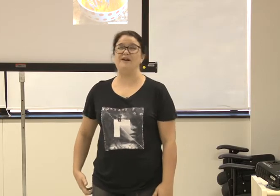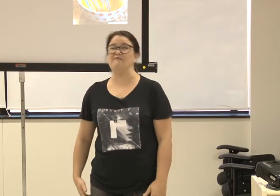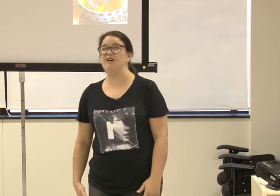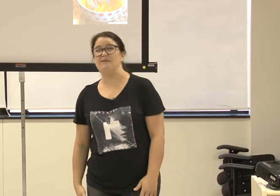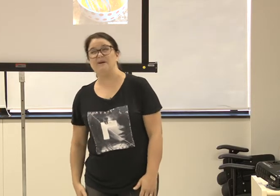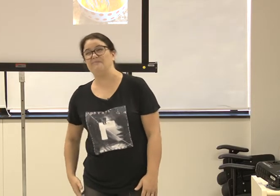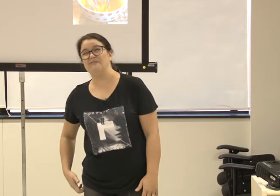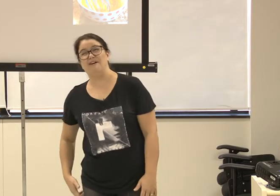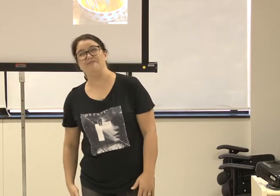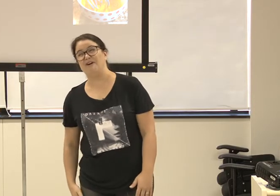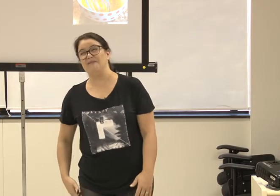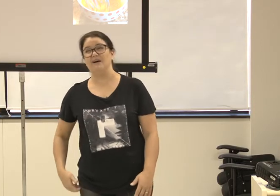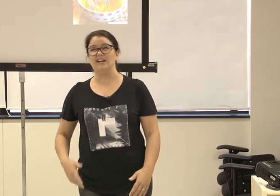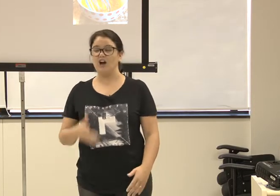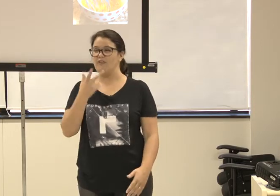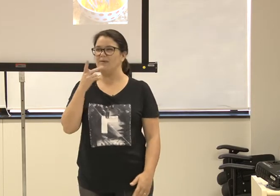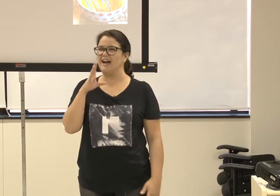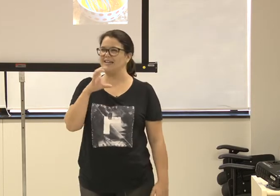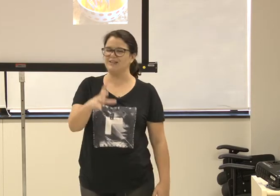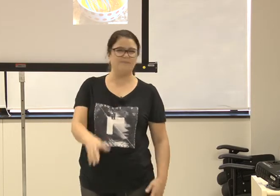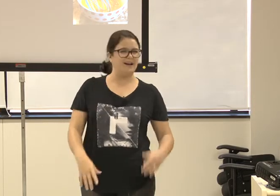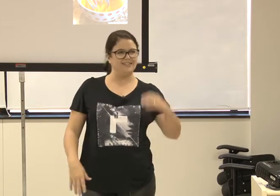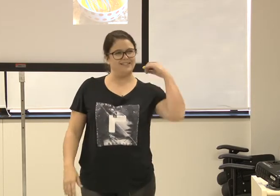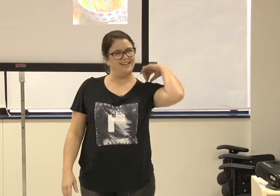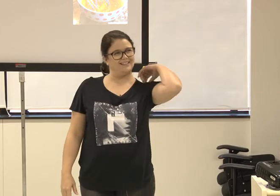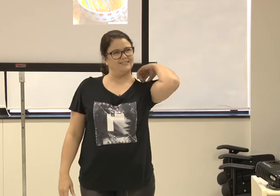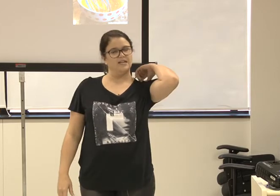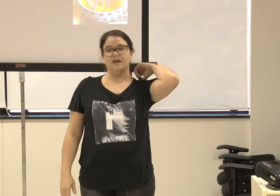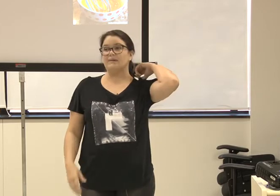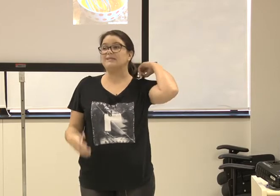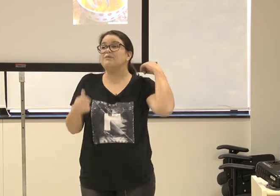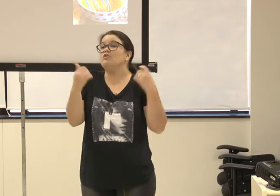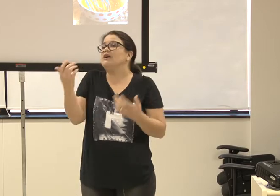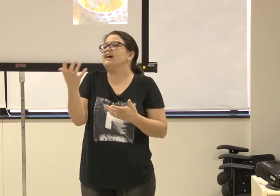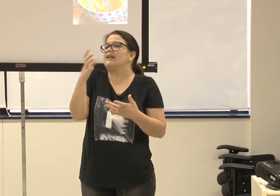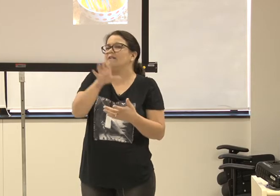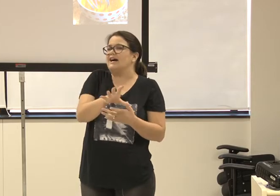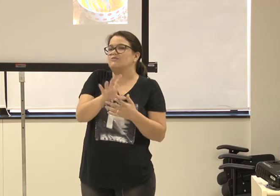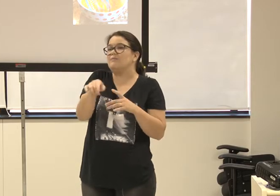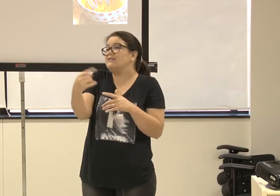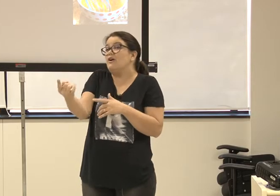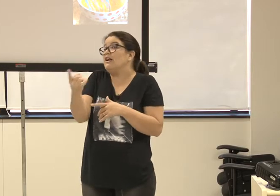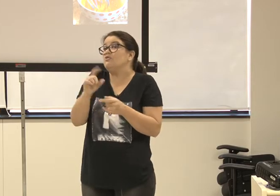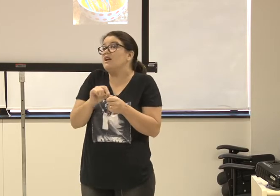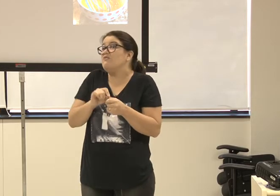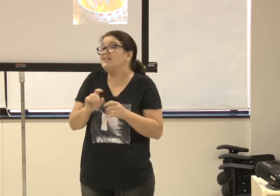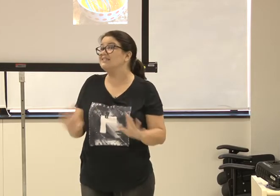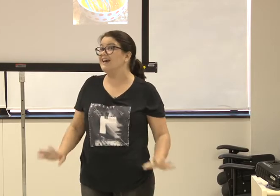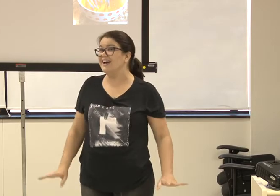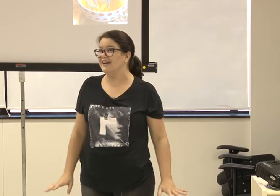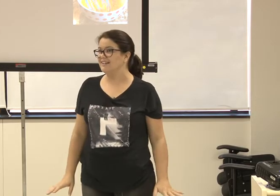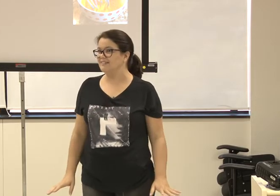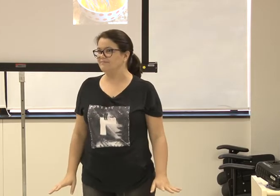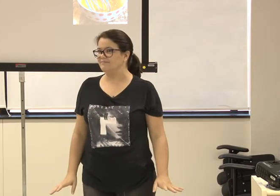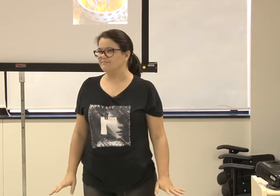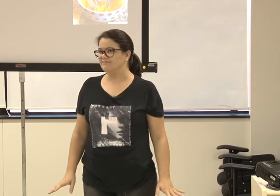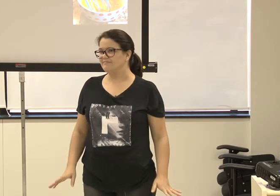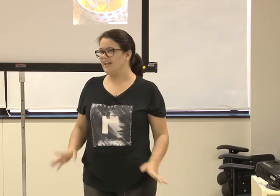favor, mãe. Eu vou brigar com seu pai, você quer? Mas é porque eu não queria que ela brigasse com ele, porque senão ele não ia fazer. Ele não